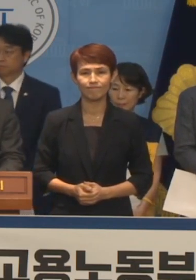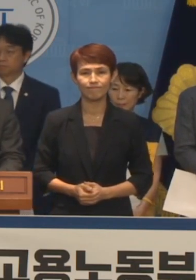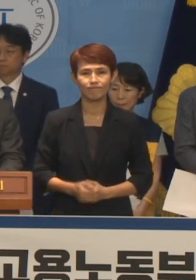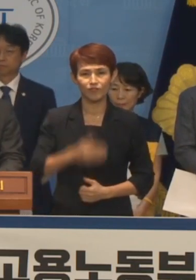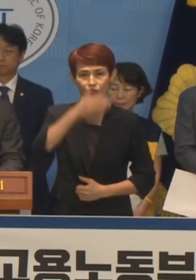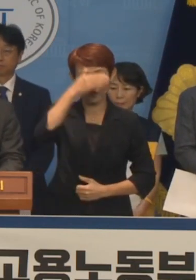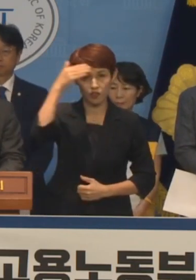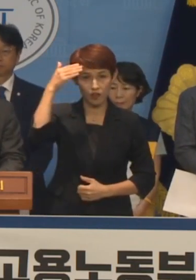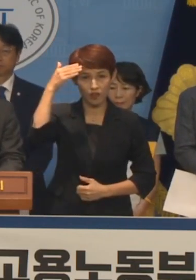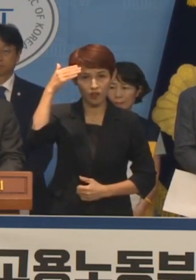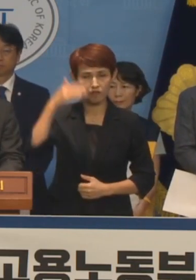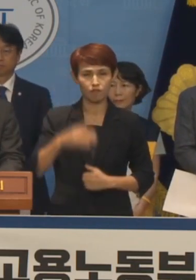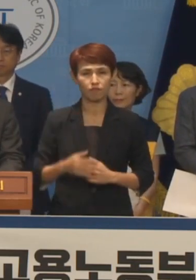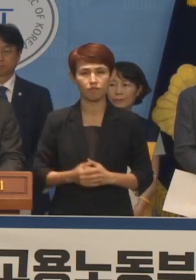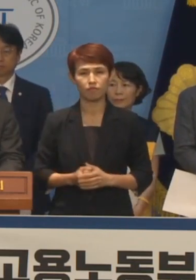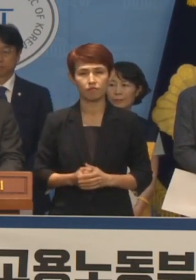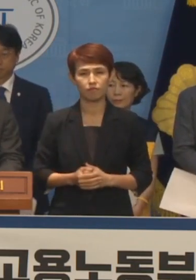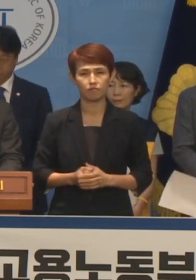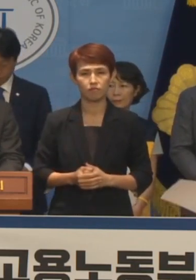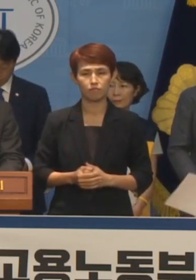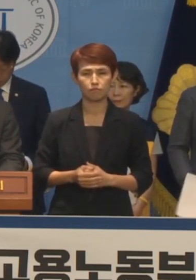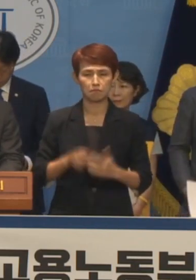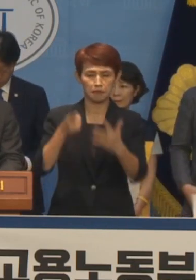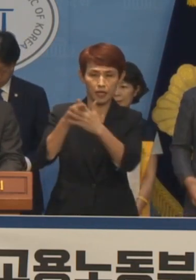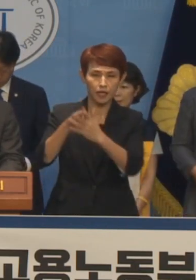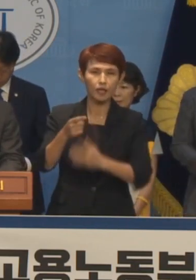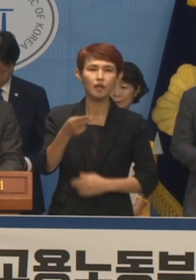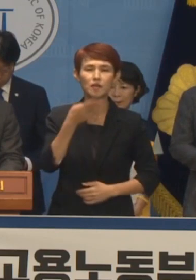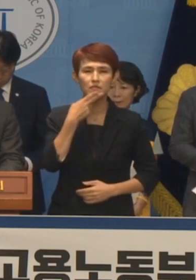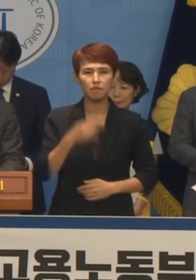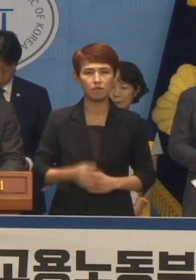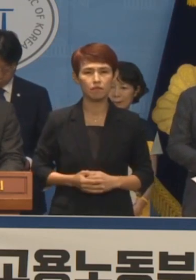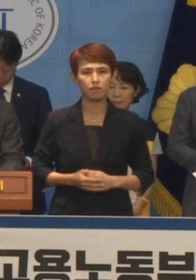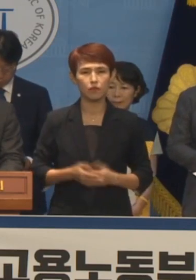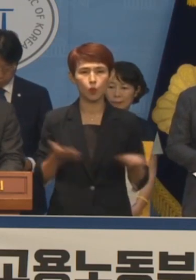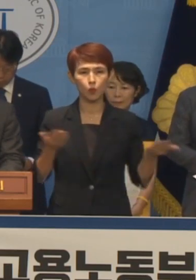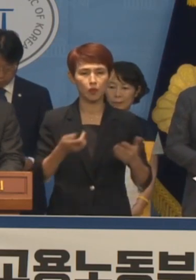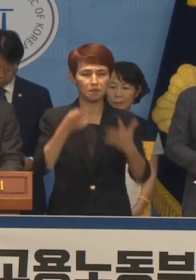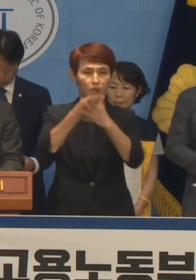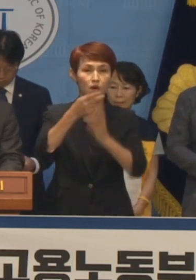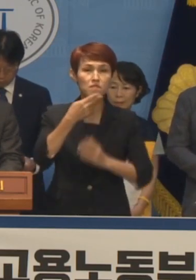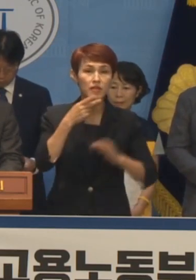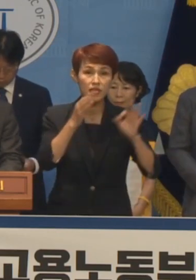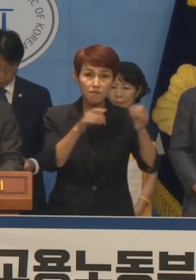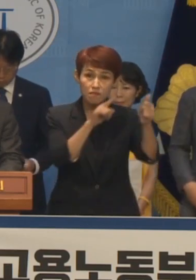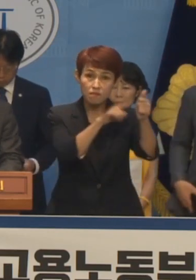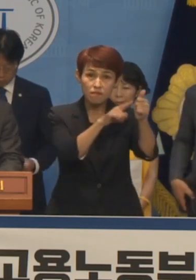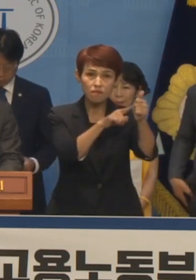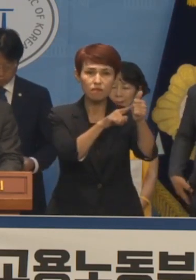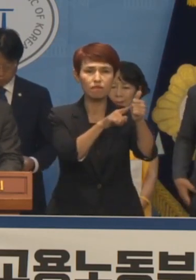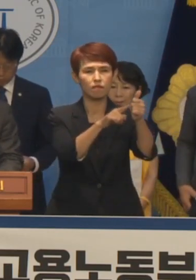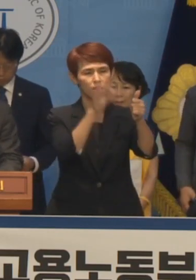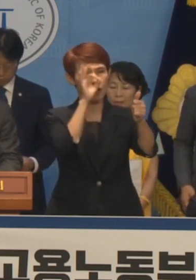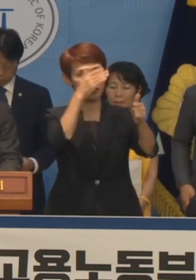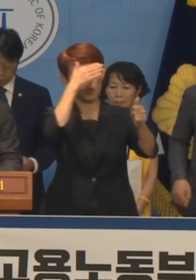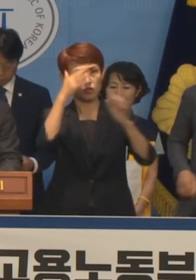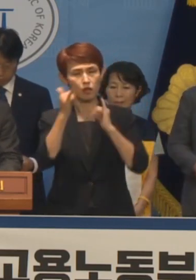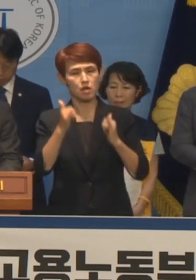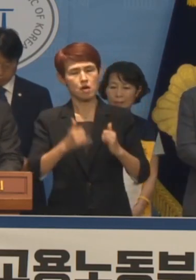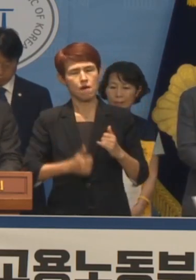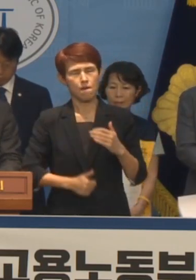청년 통찰력 없고 노동 통찰력 없는 김문수 노동부 장관 후보를 보며 청년은